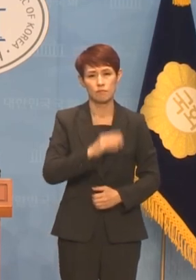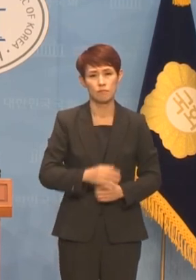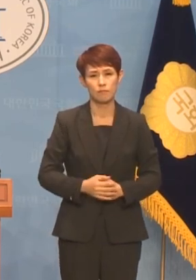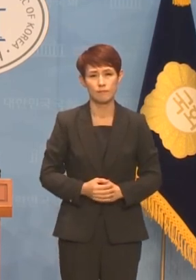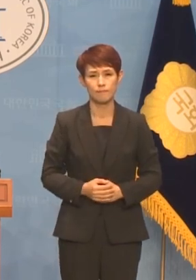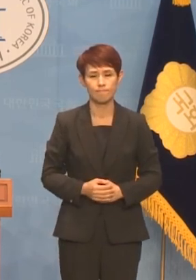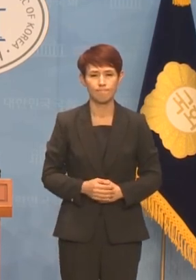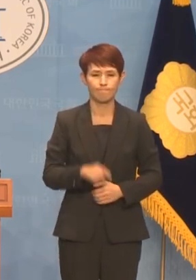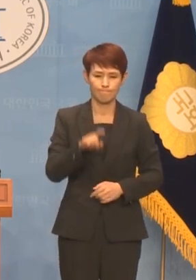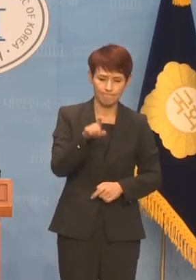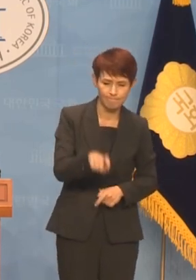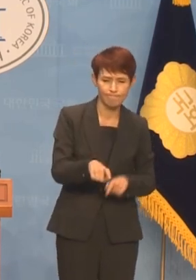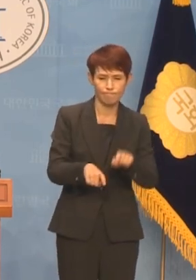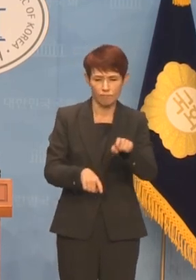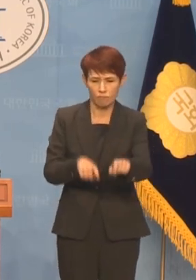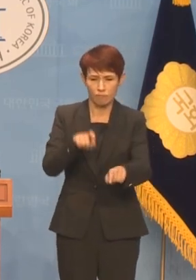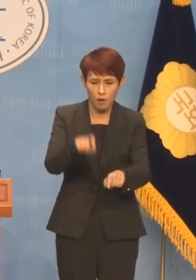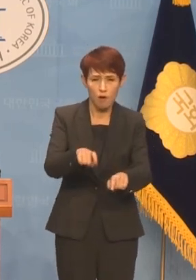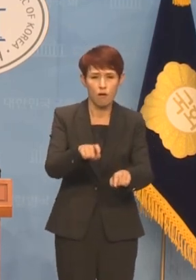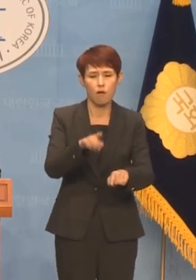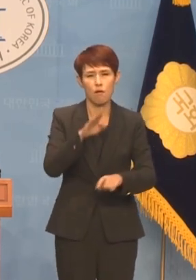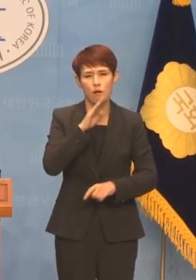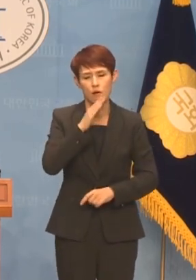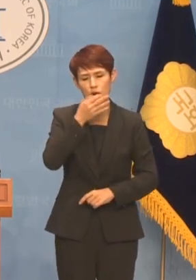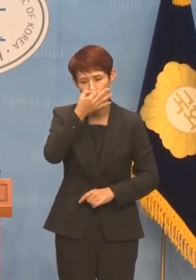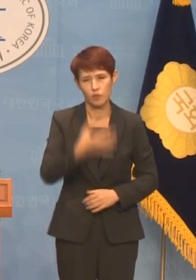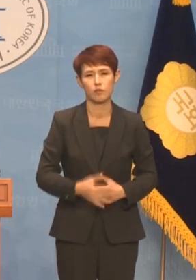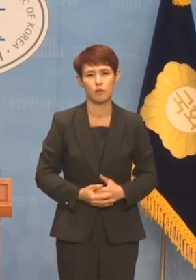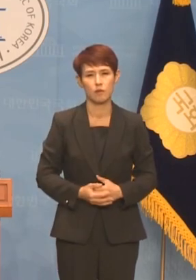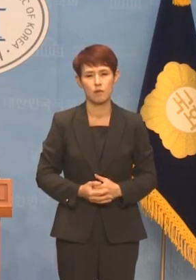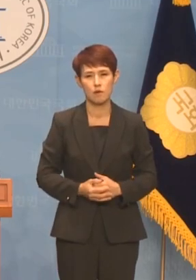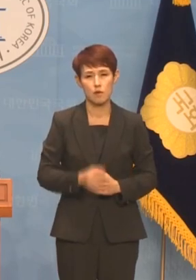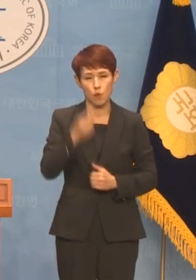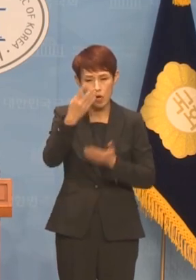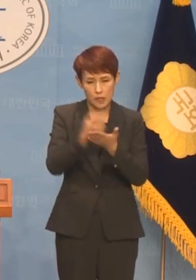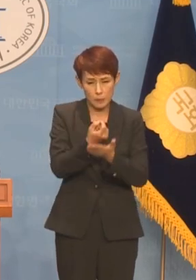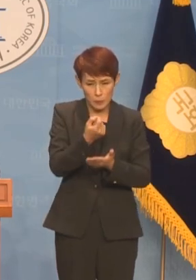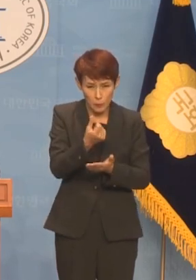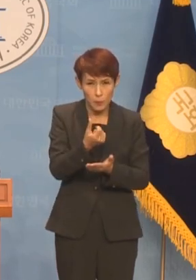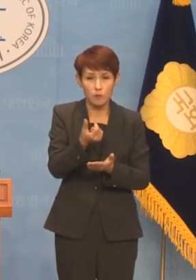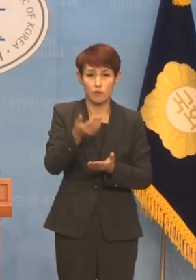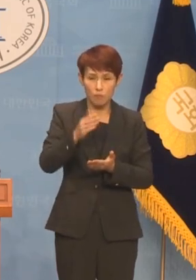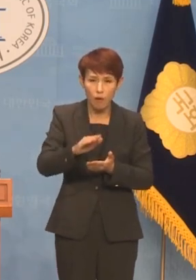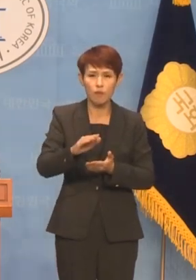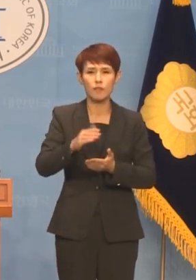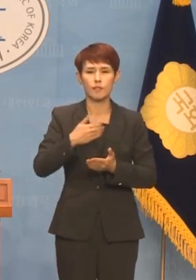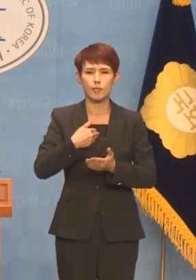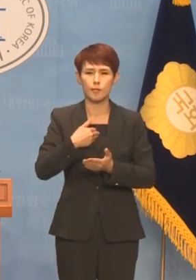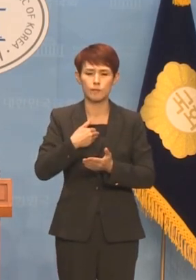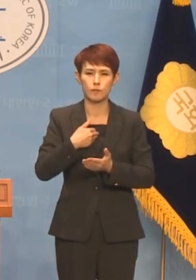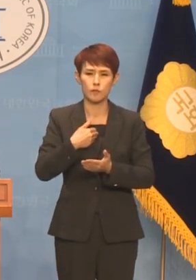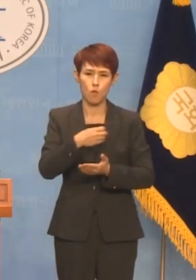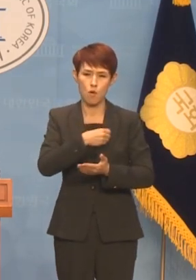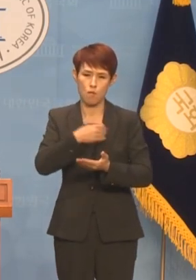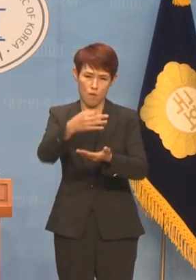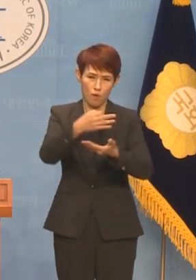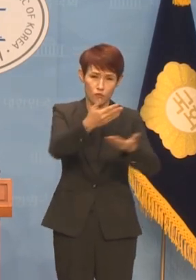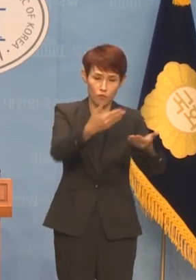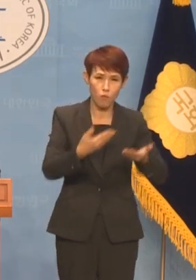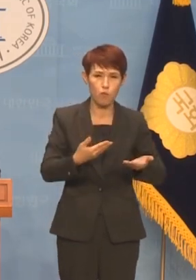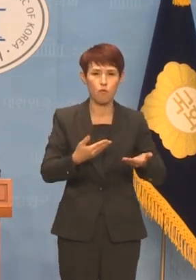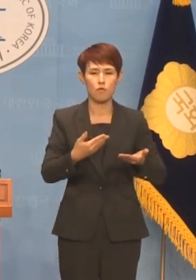한 걸음 한 걸음이 수월하지 않았습니다. 박봉을 쪽에서 당비 후원금 내고 휴가 내서